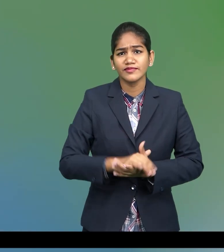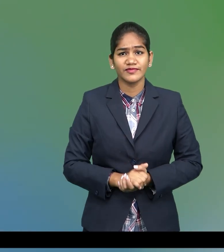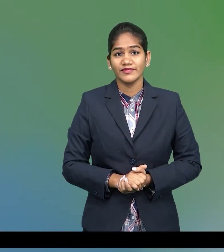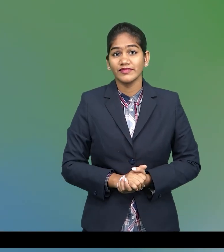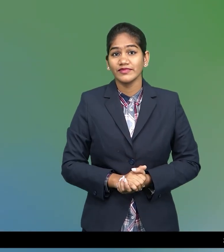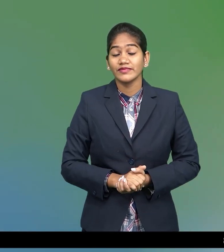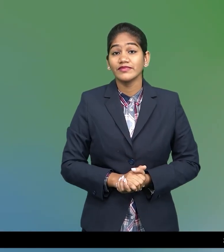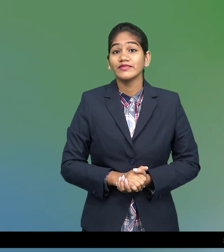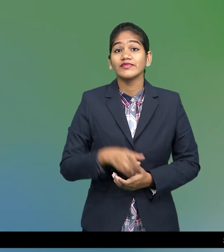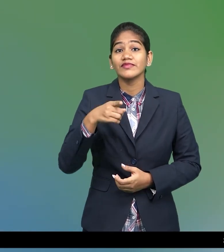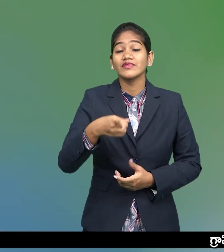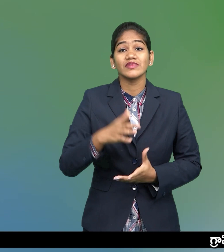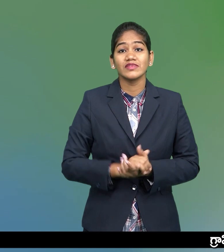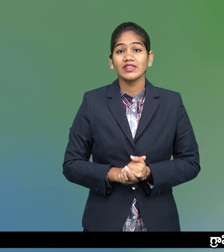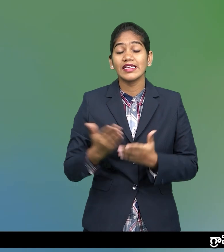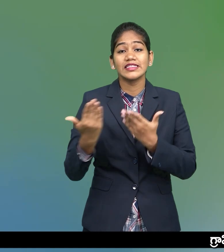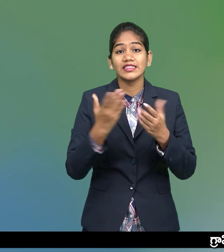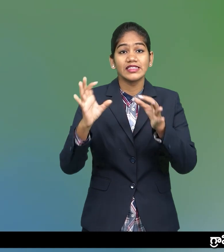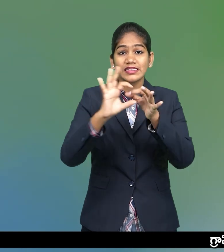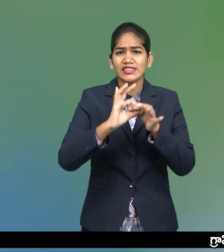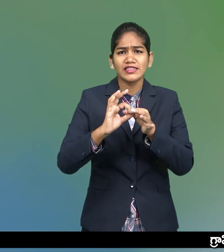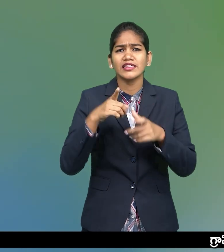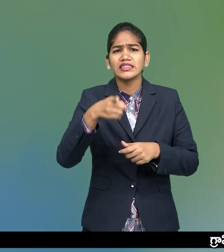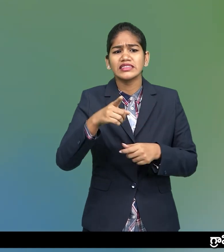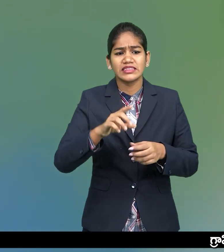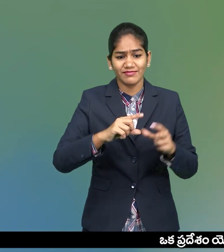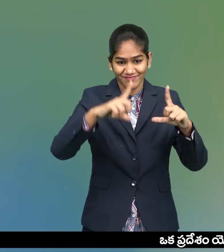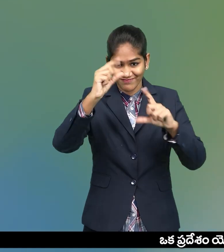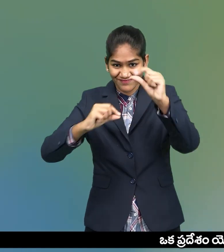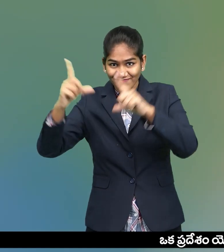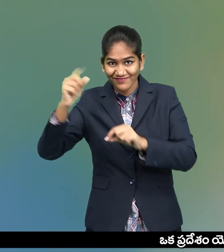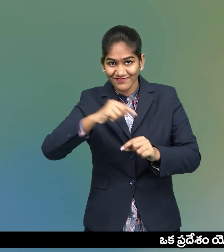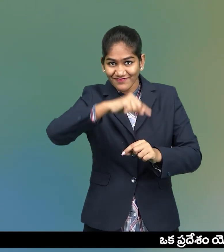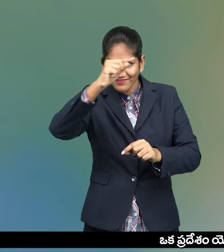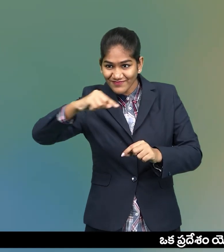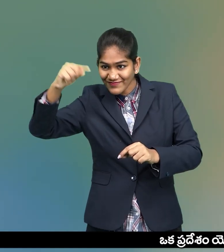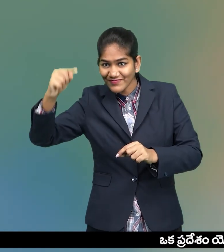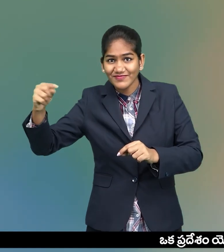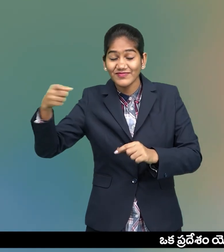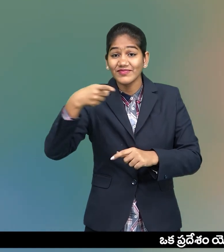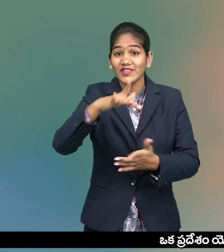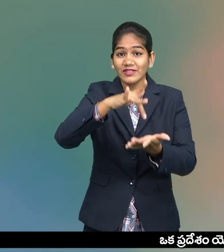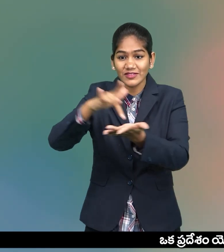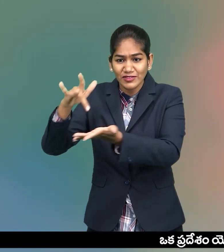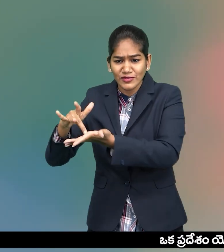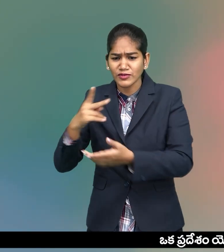ఒక క్లైమోగ్రాఫ్ గ్రాఫికల్ ప్రాతినిధ్యం. ఒక ప్రదేశం యొక్క ప్రాథమిక వాతావరణం.